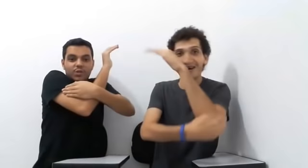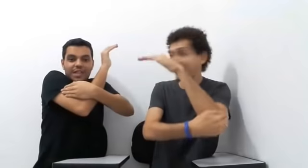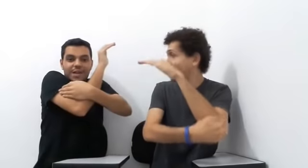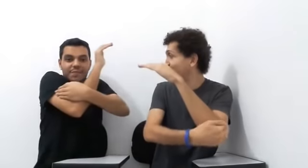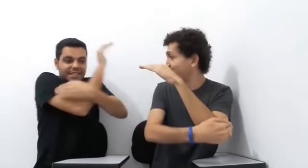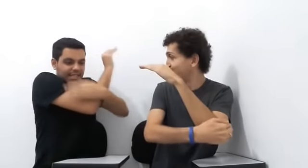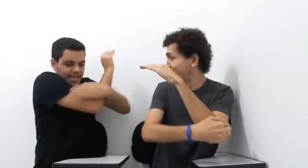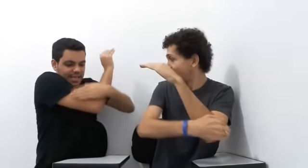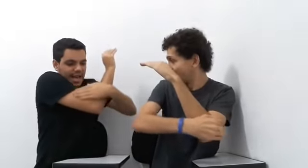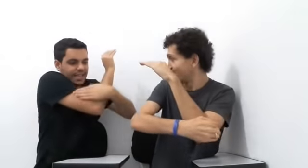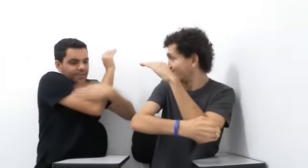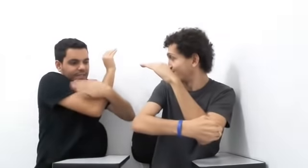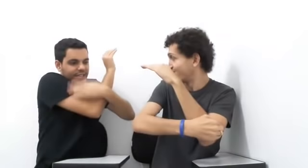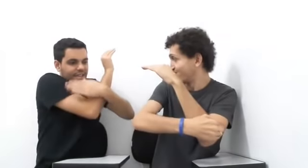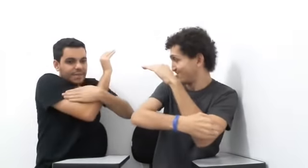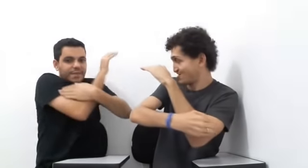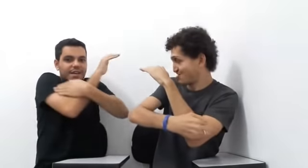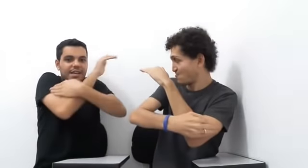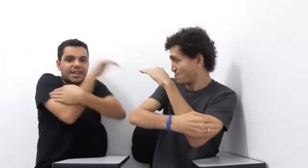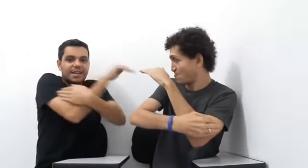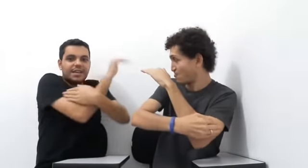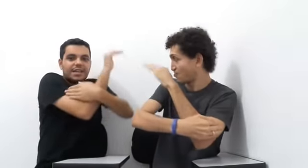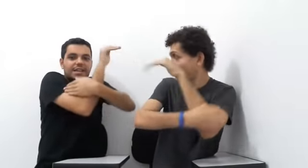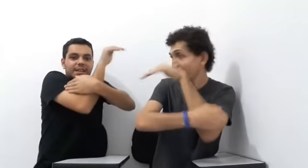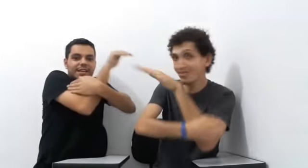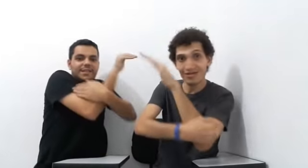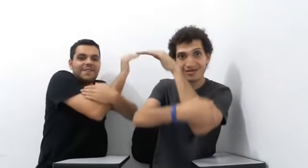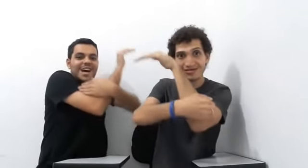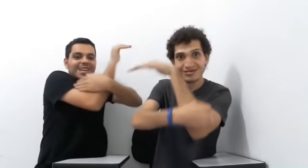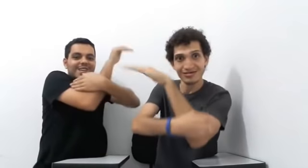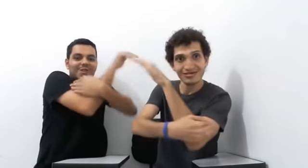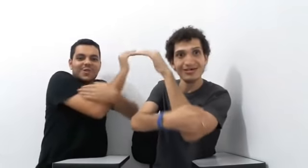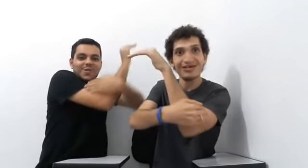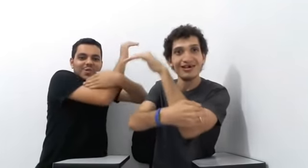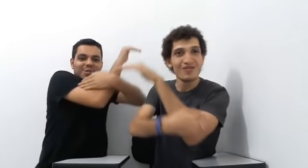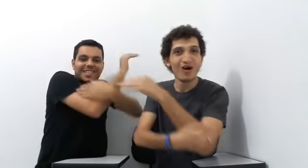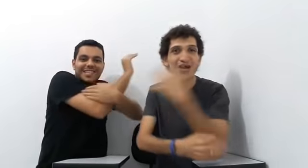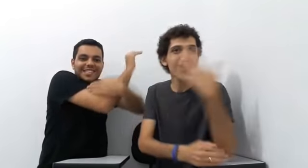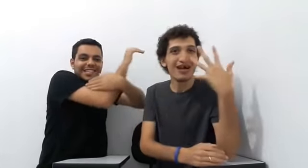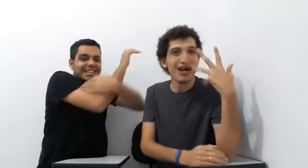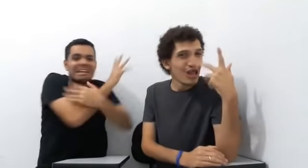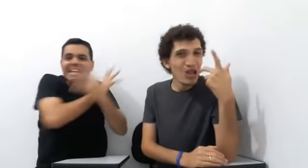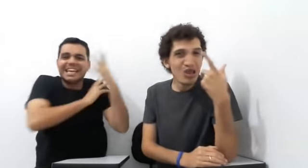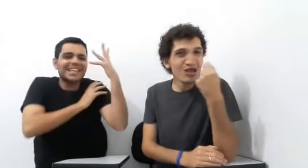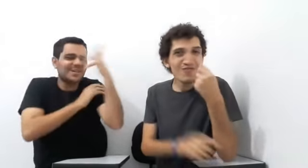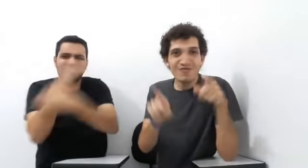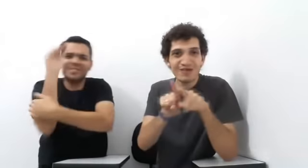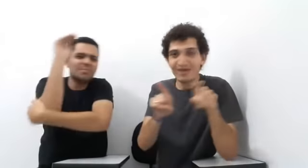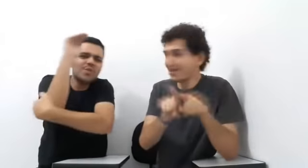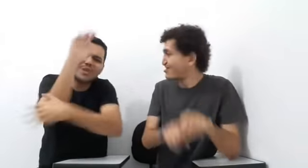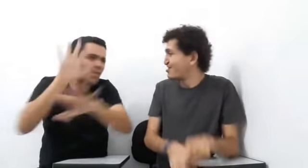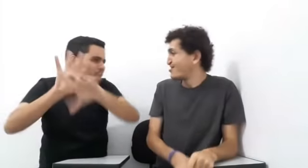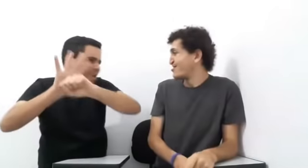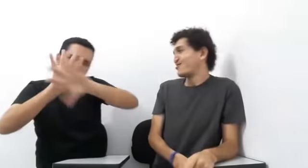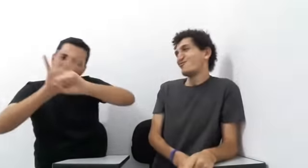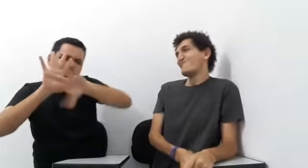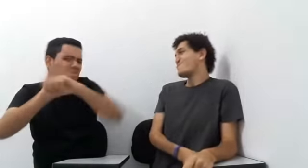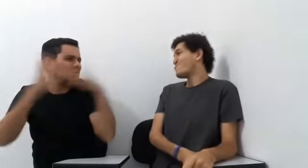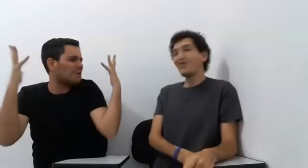tampa assim, aqui você tampa e vai o cisne. Não, muito